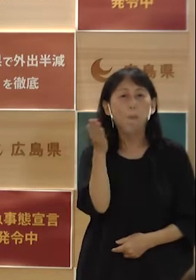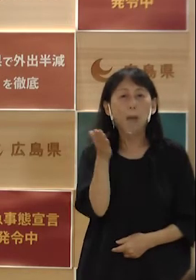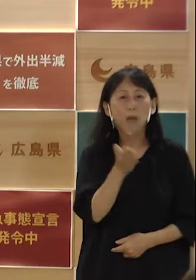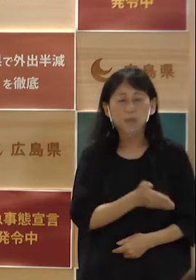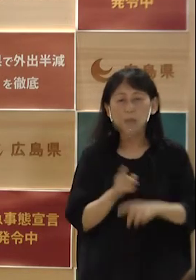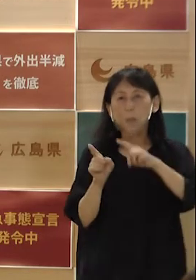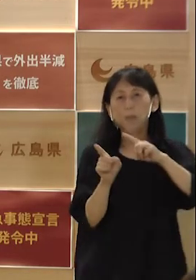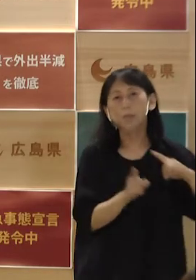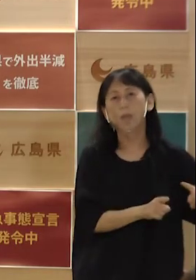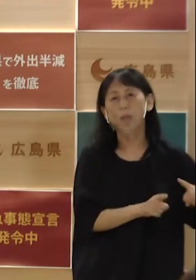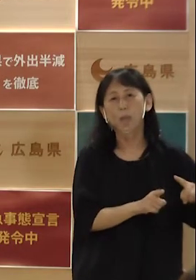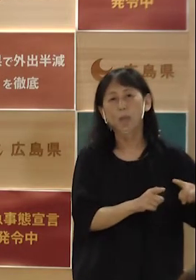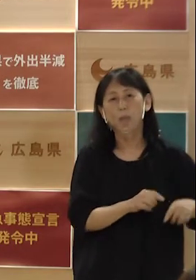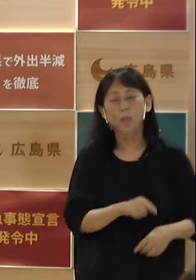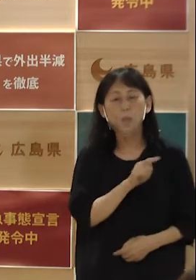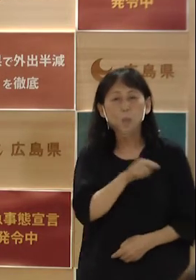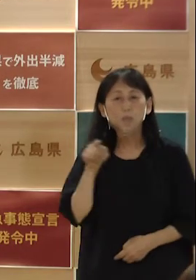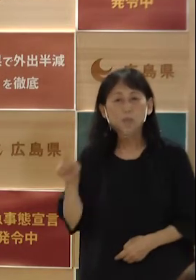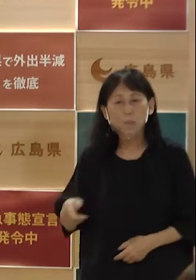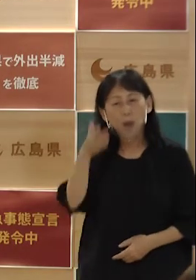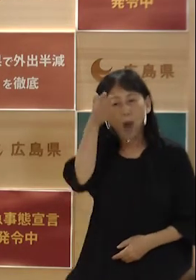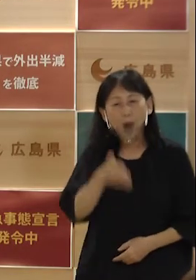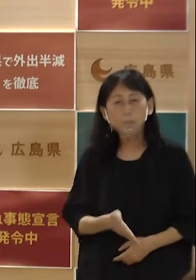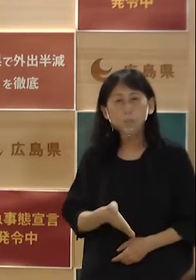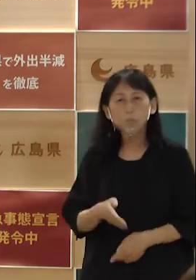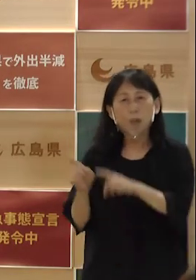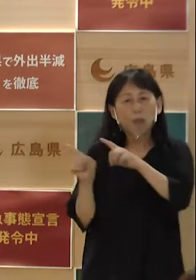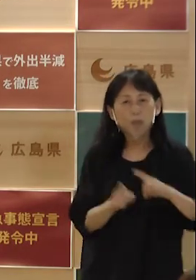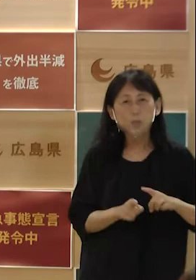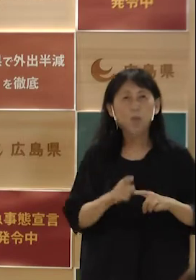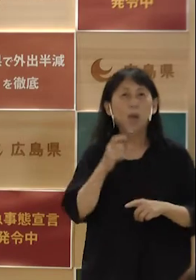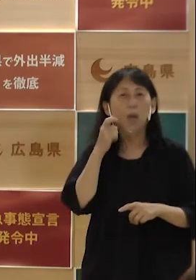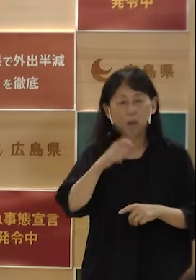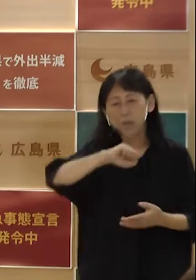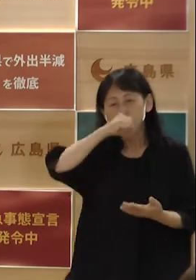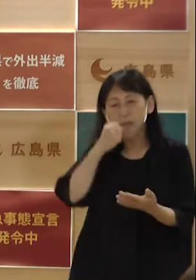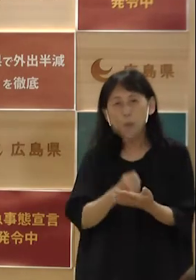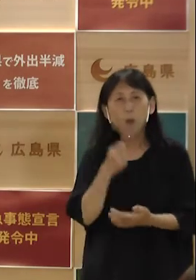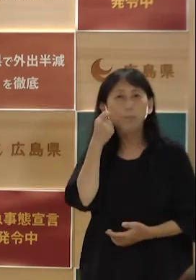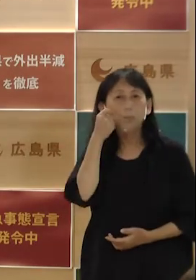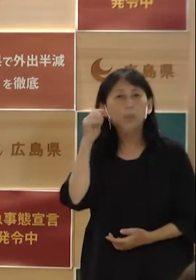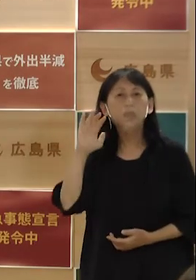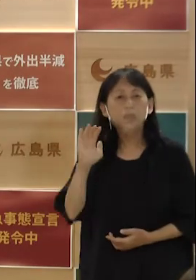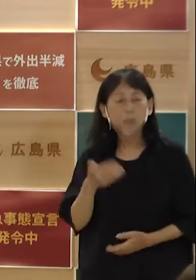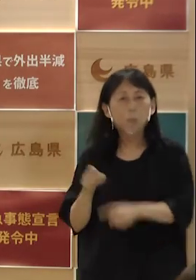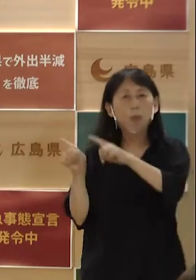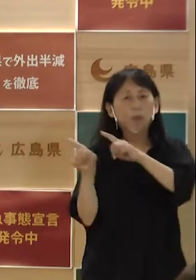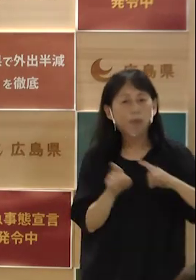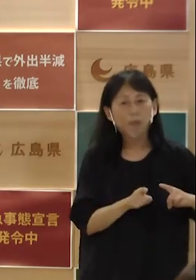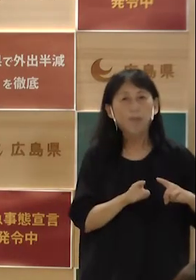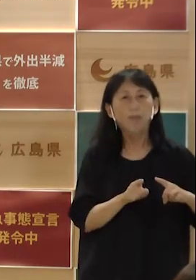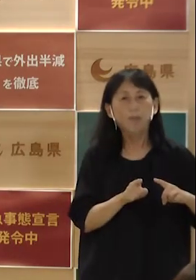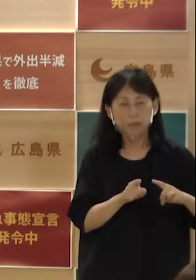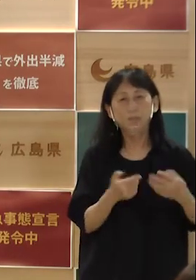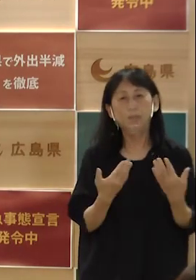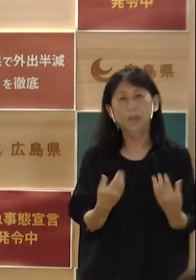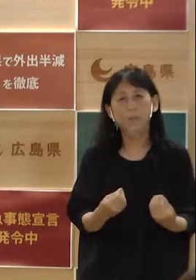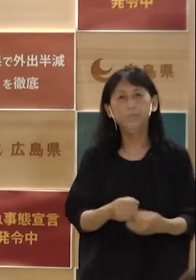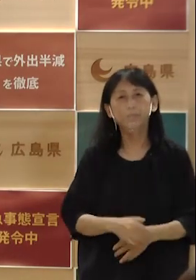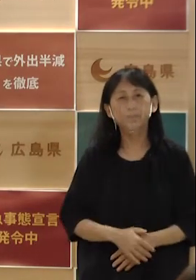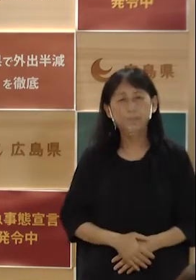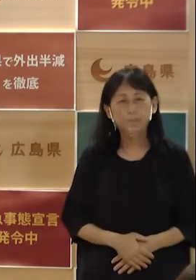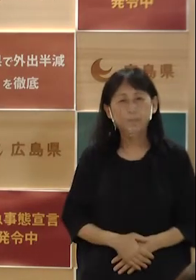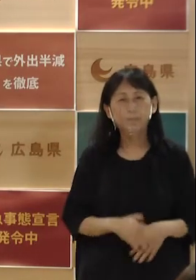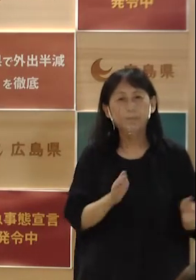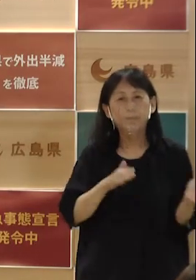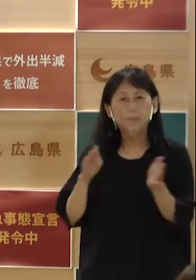49.0% 減で、いずれも半減は達成できなかったんですが、一定の減少がやはり見られたというところであります。で、一